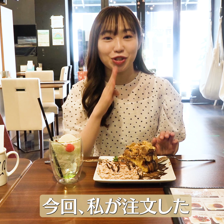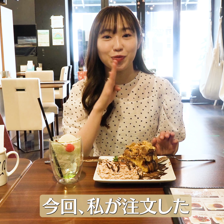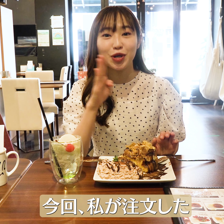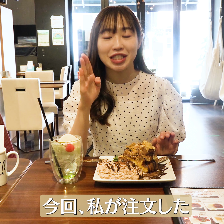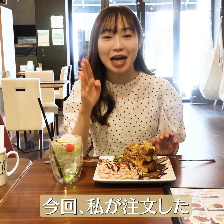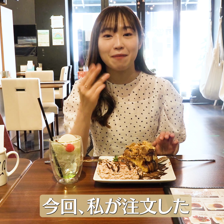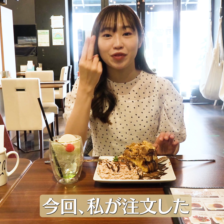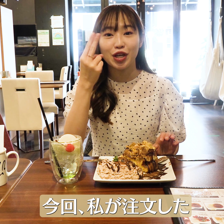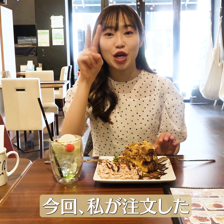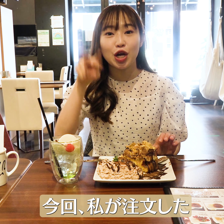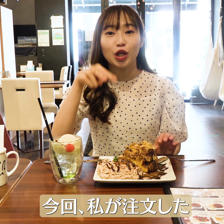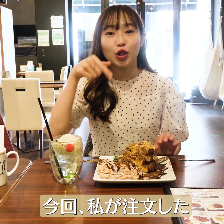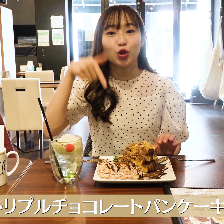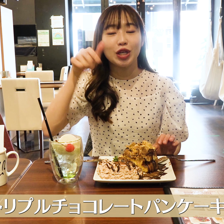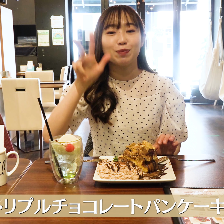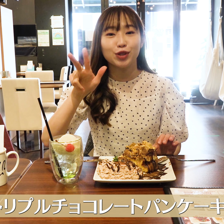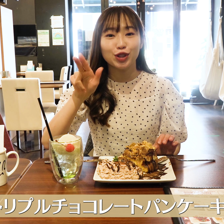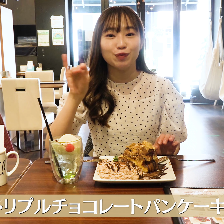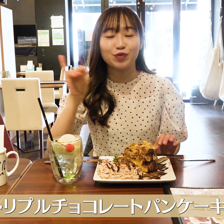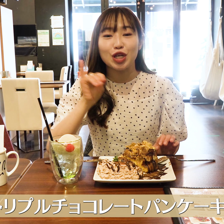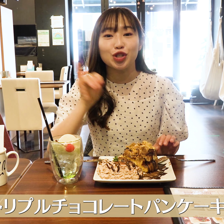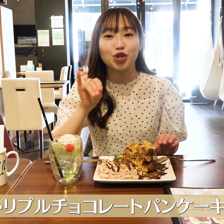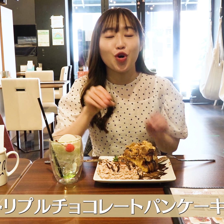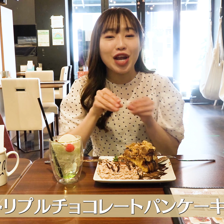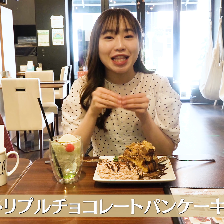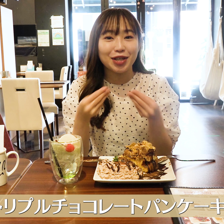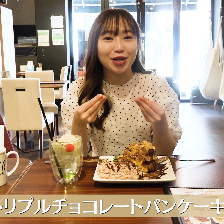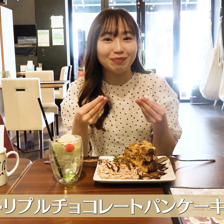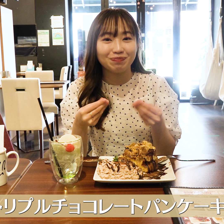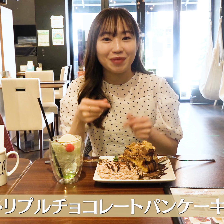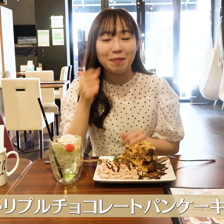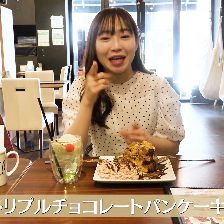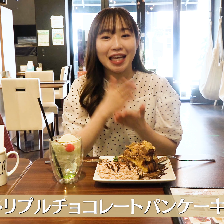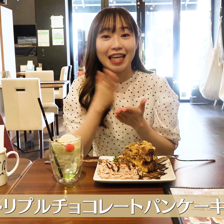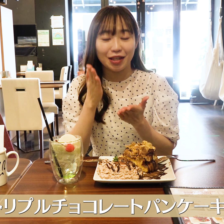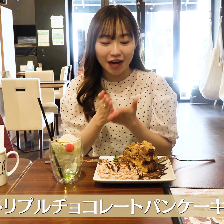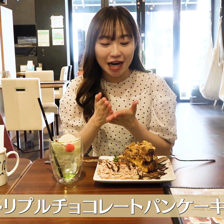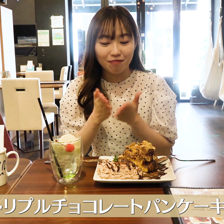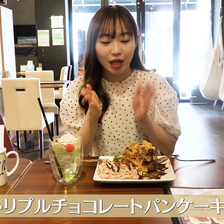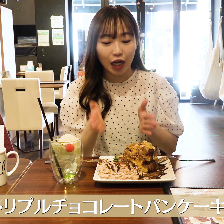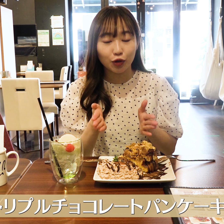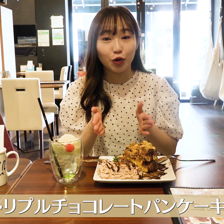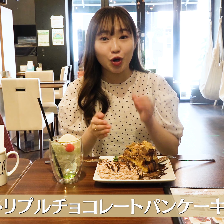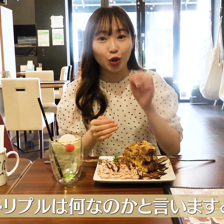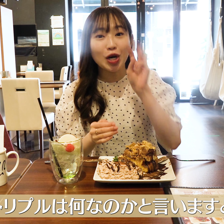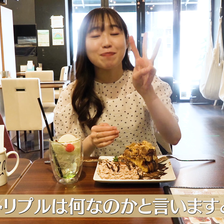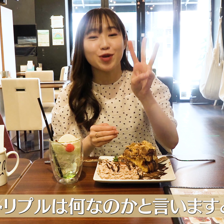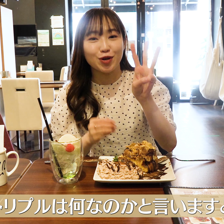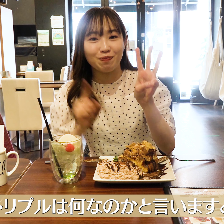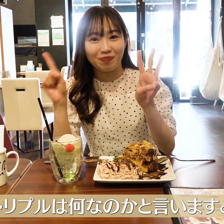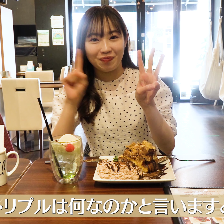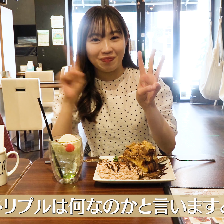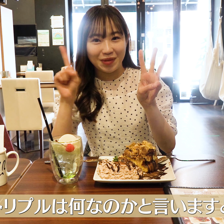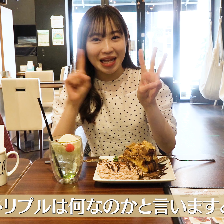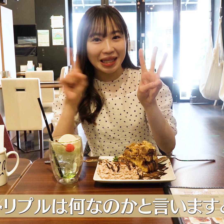文したトリプルチョコレートパンケーキは、あのトリプル何なの